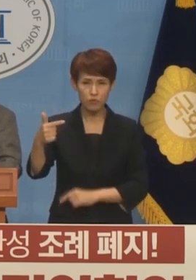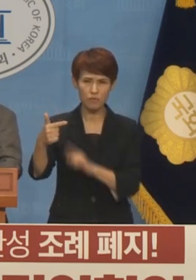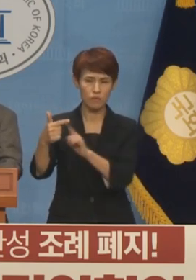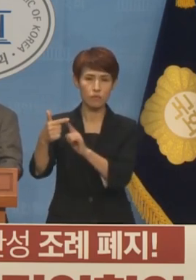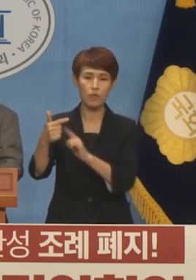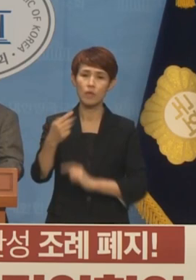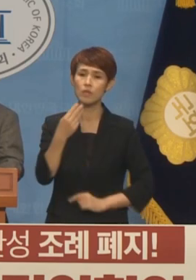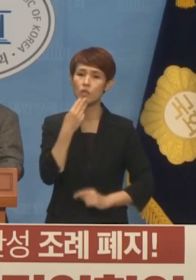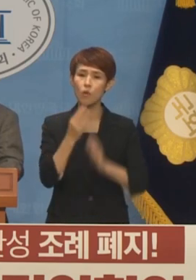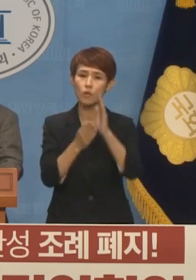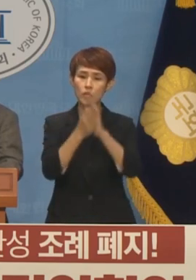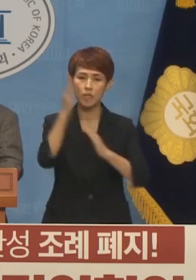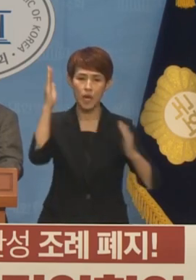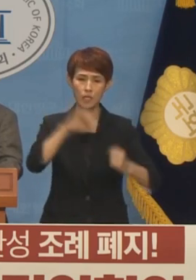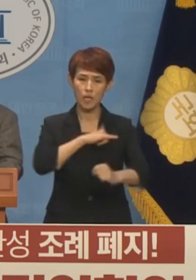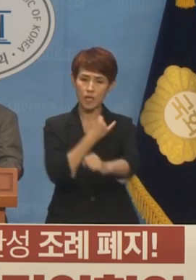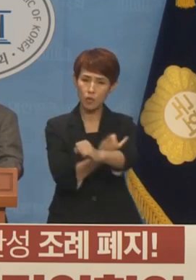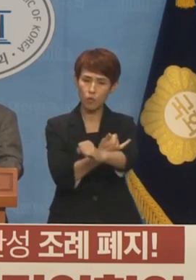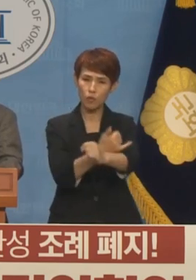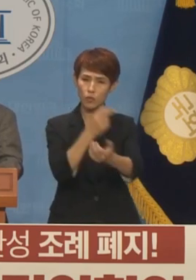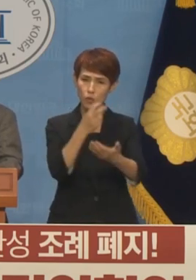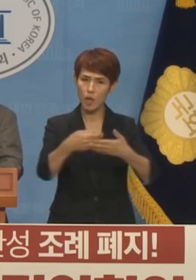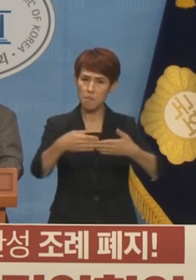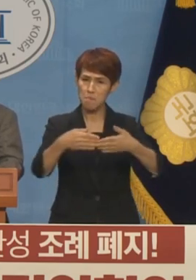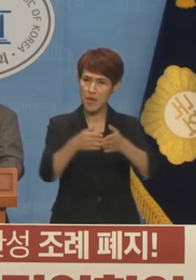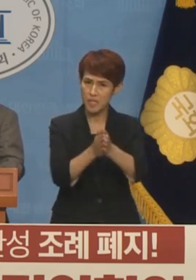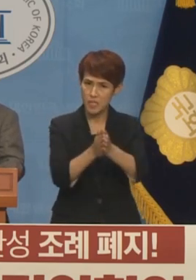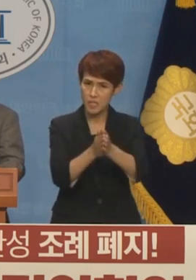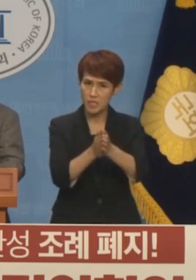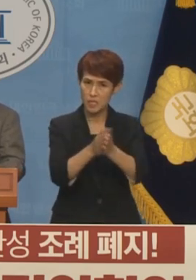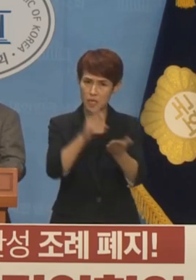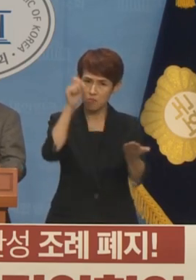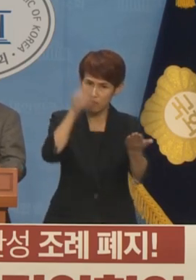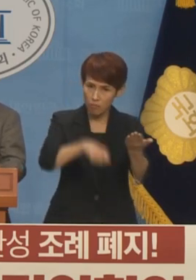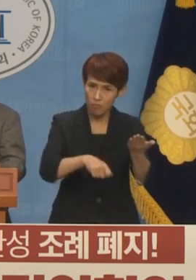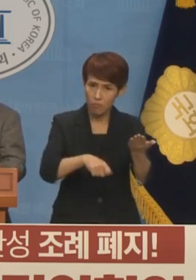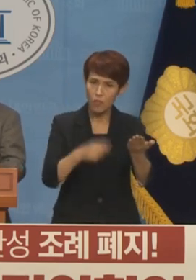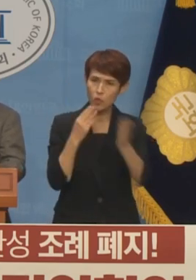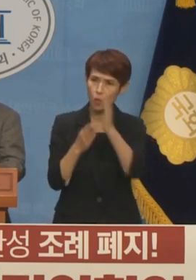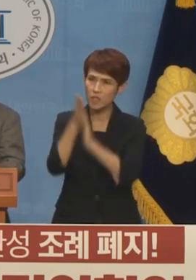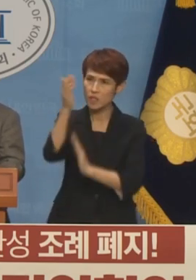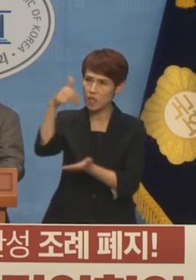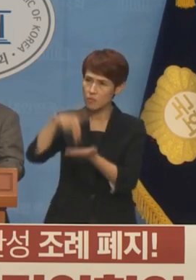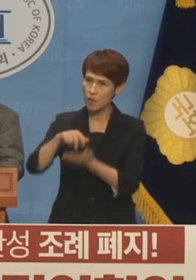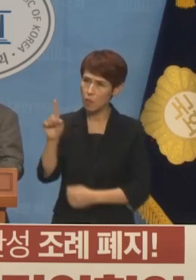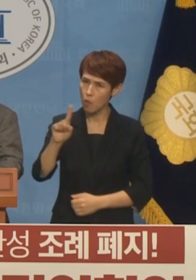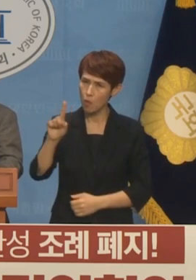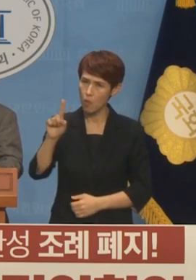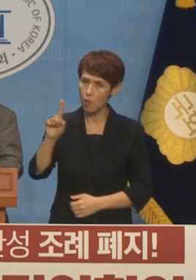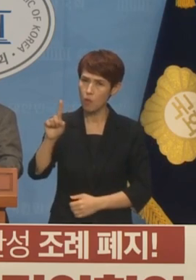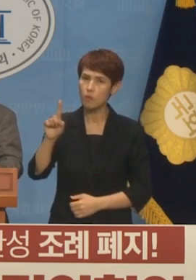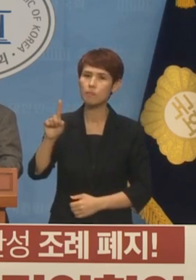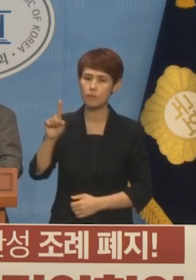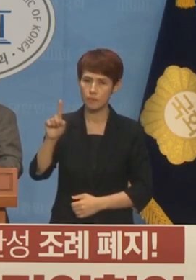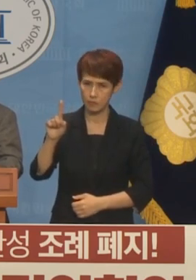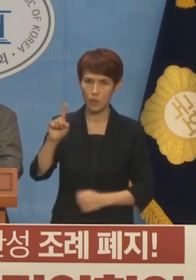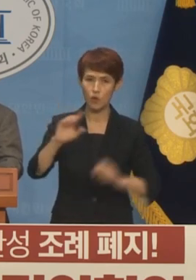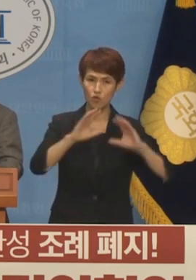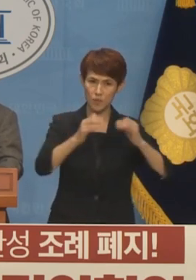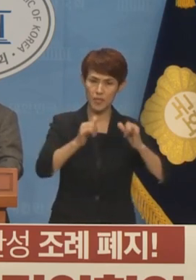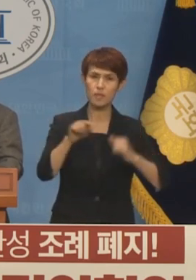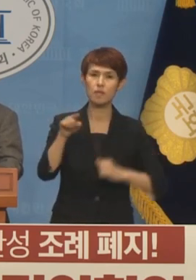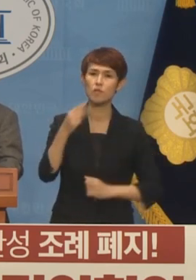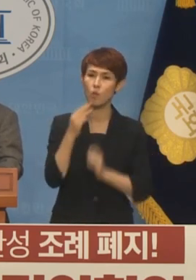서울시 학생인권 조례 폐지안 가결에 대해서 어떤 입장을 가질지 분명히 국민들이,